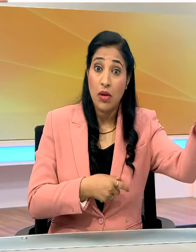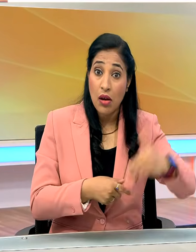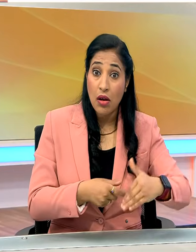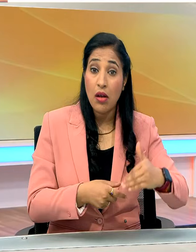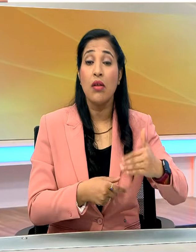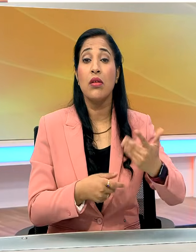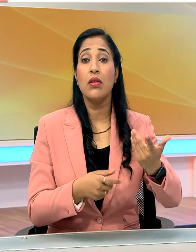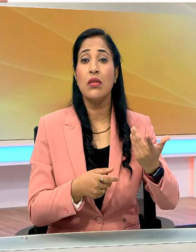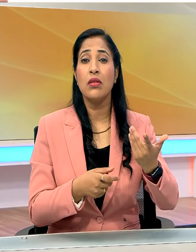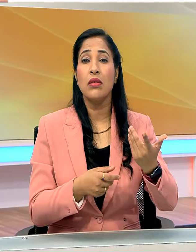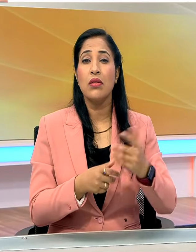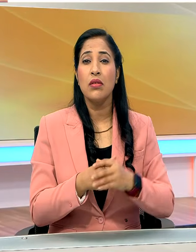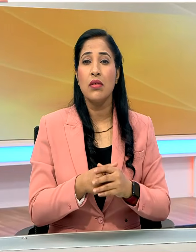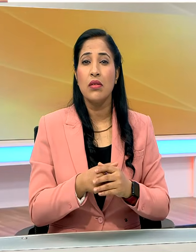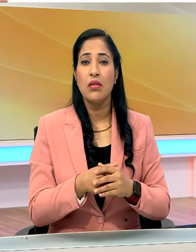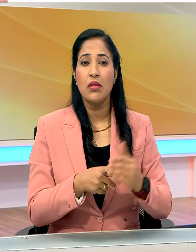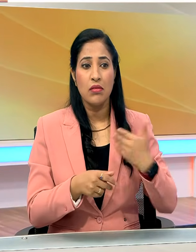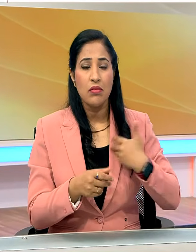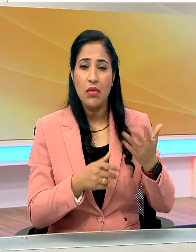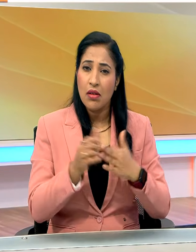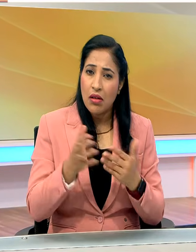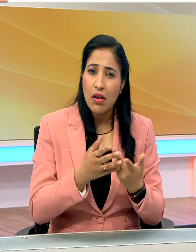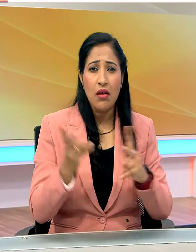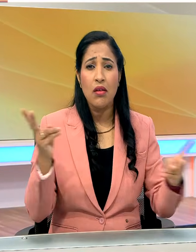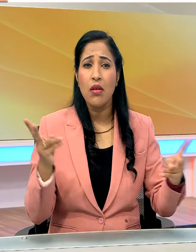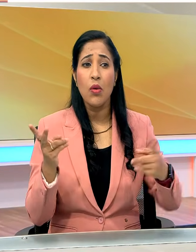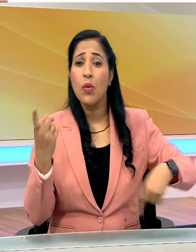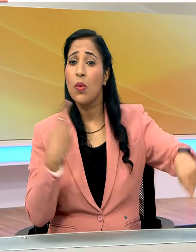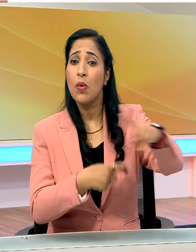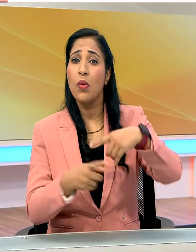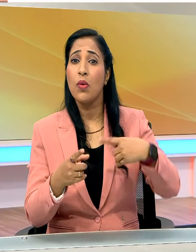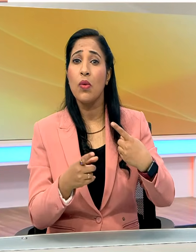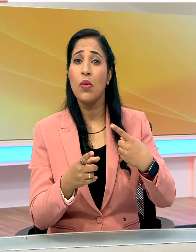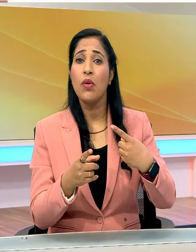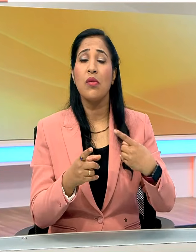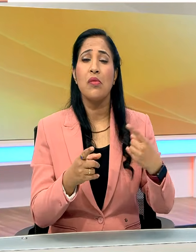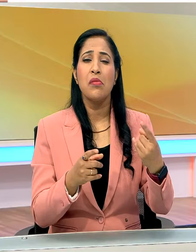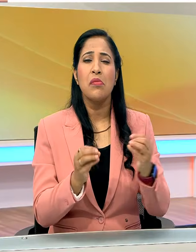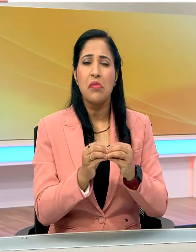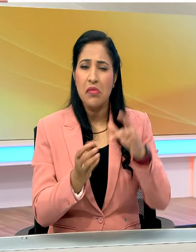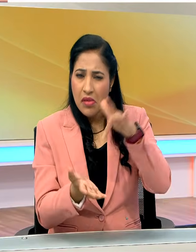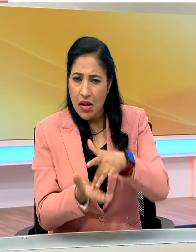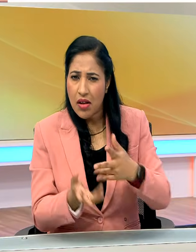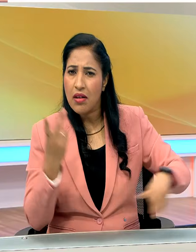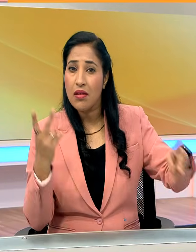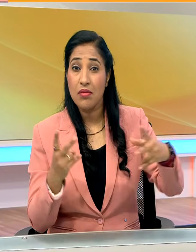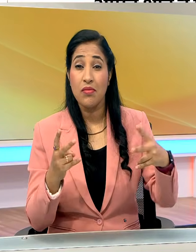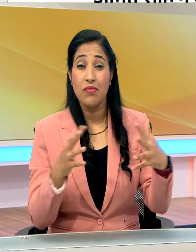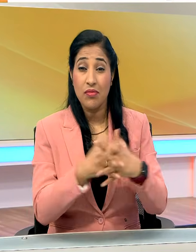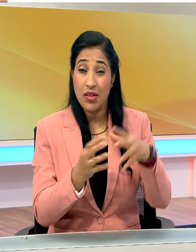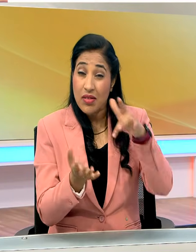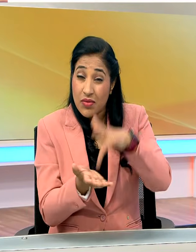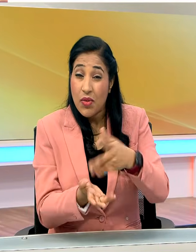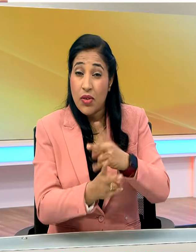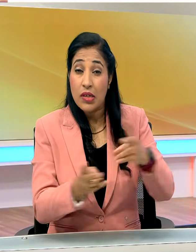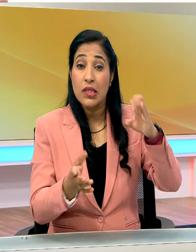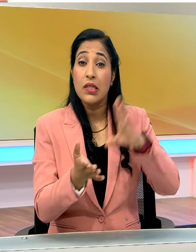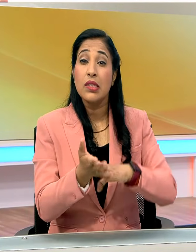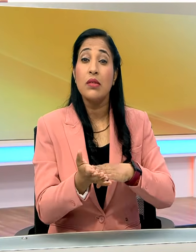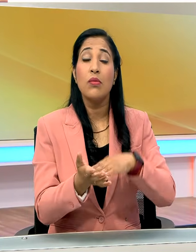चलाएंगे। मैं आज कहकर जाता हूं उत्तर बंग वालों, बंगाल का